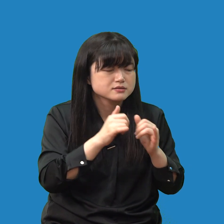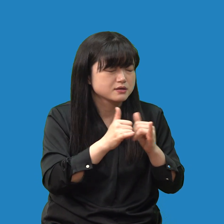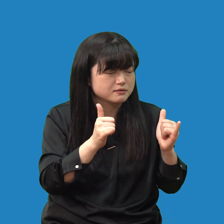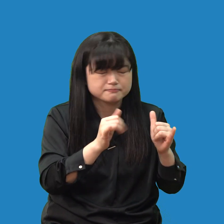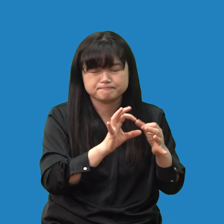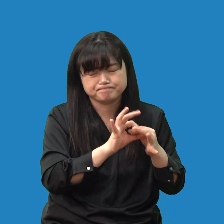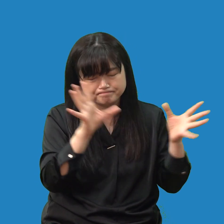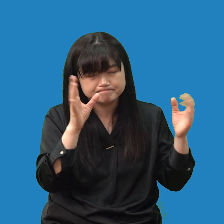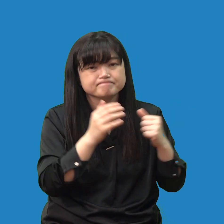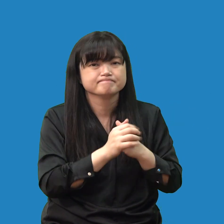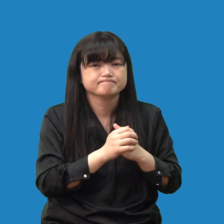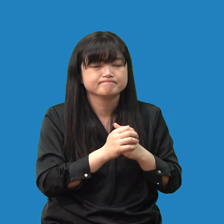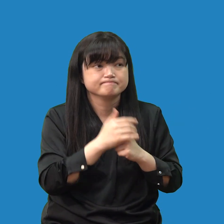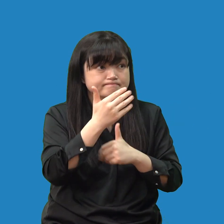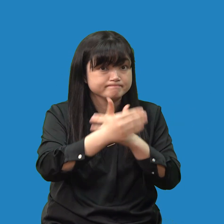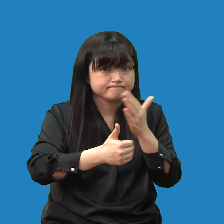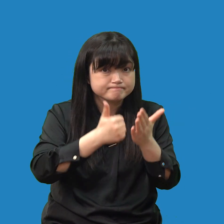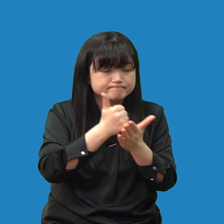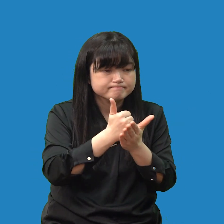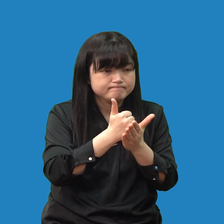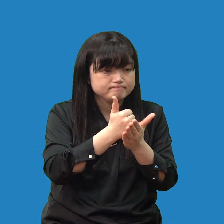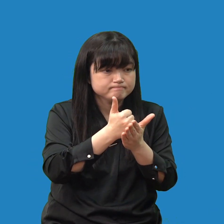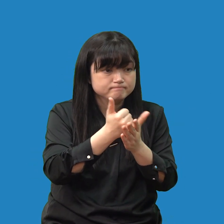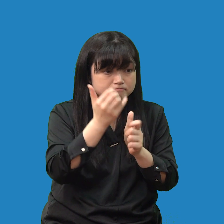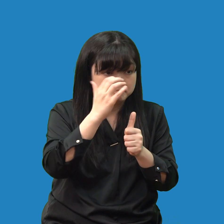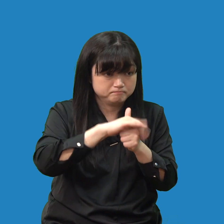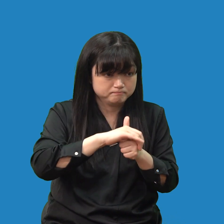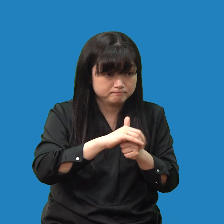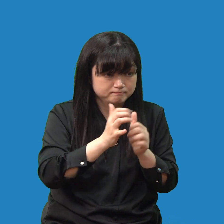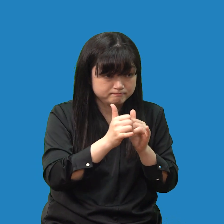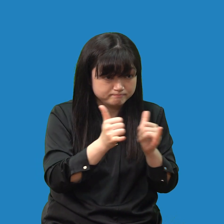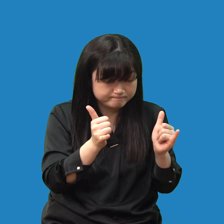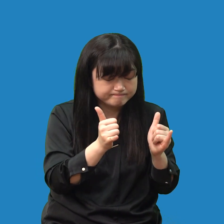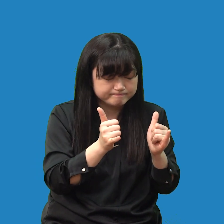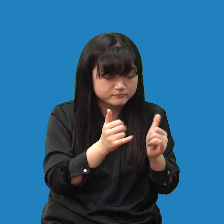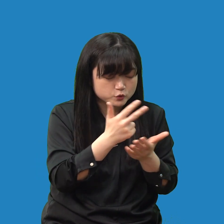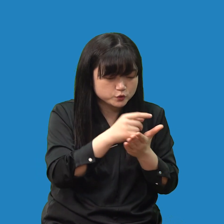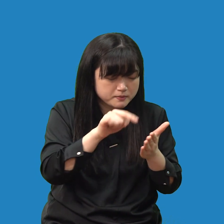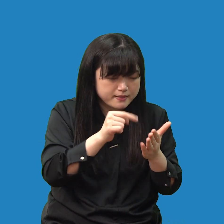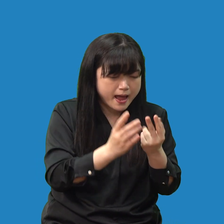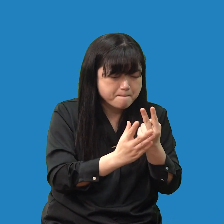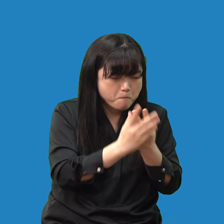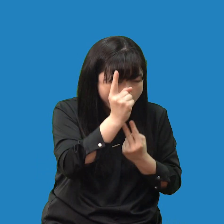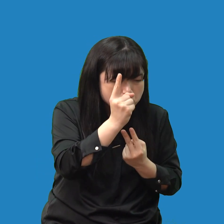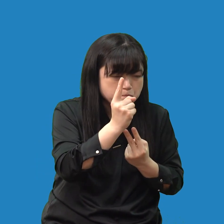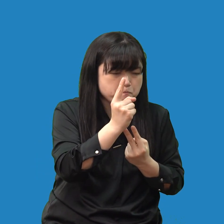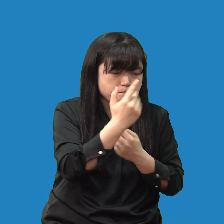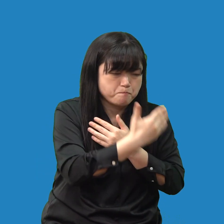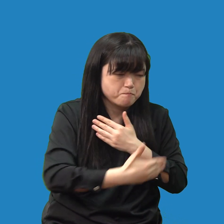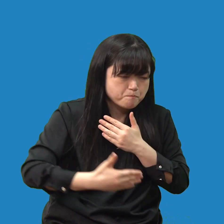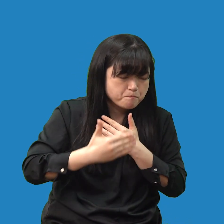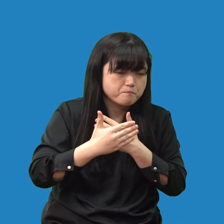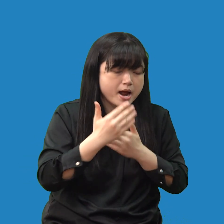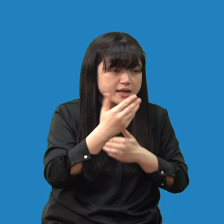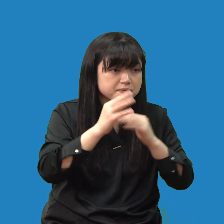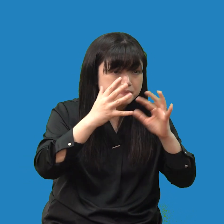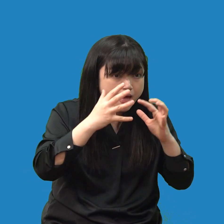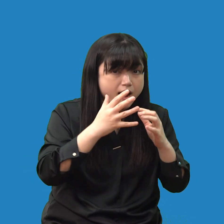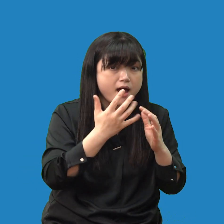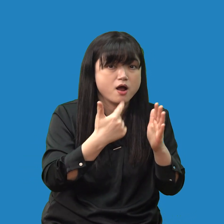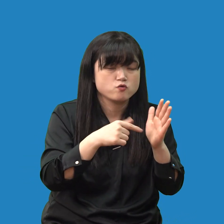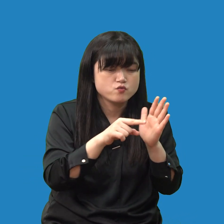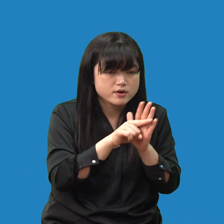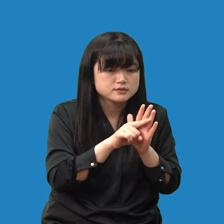않고 하나님이 참 붙여주신 사람들, 주님 안에서 한 몸을 이루는 그 하나님